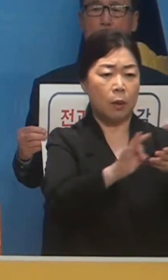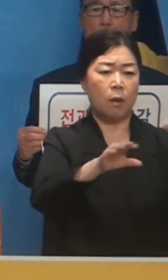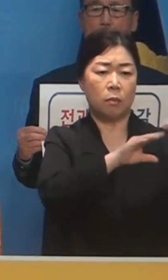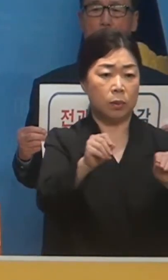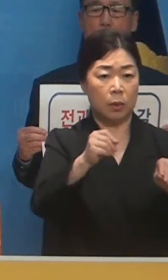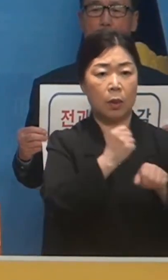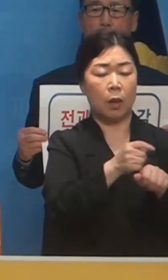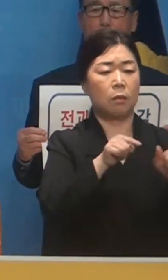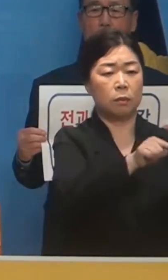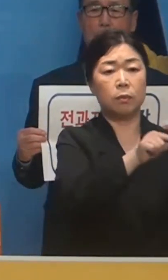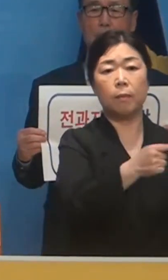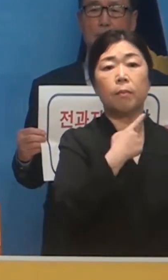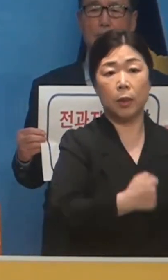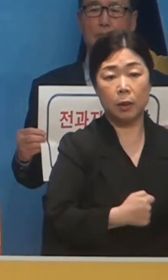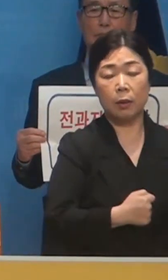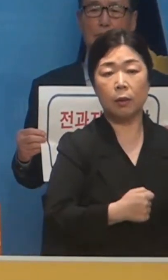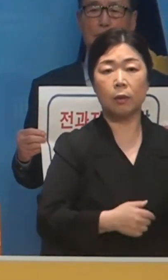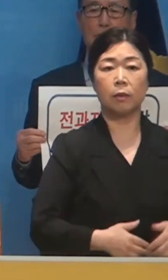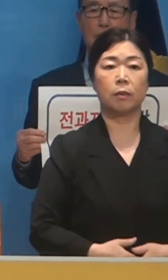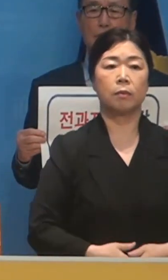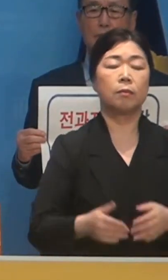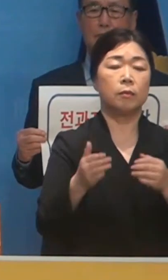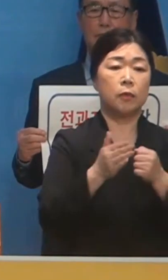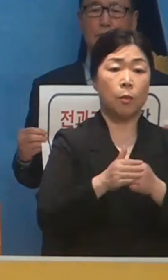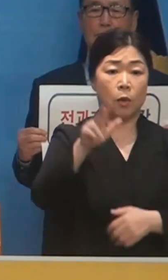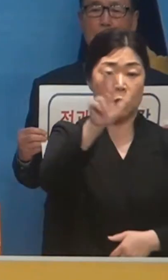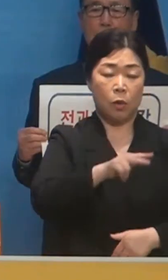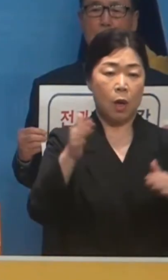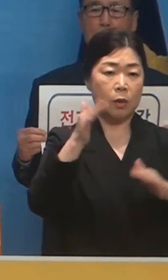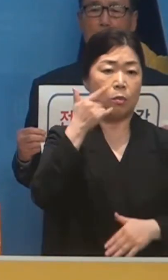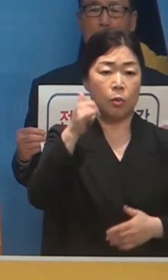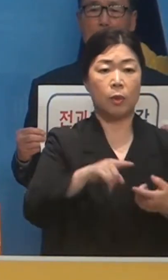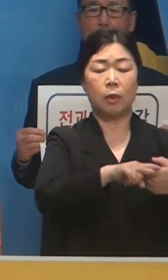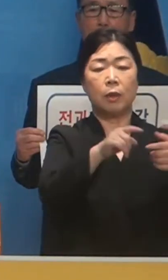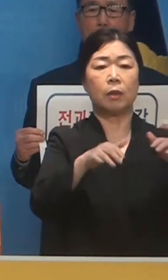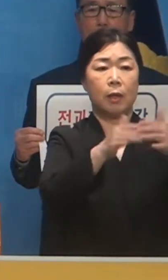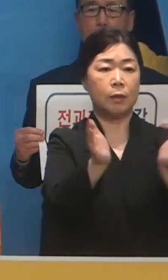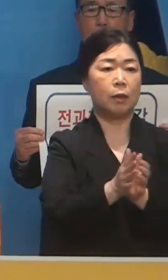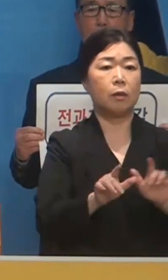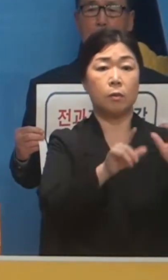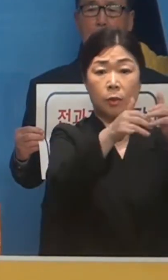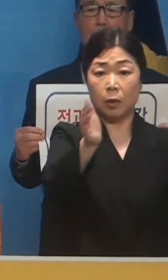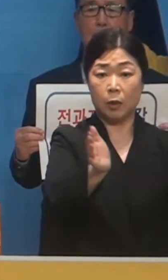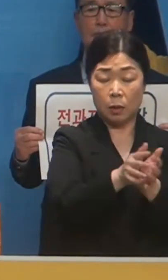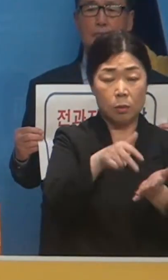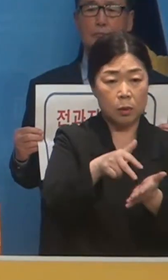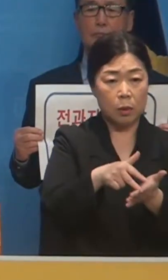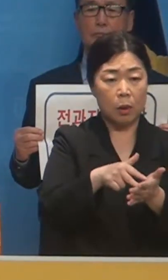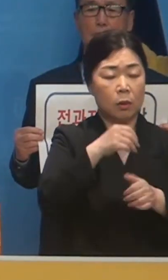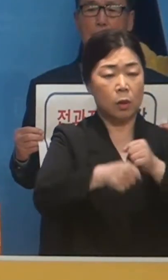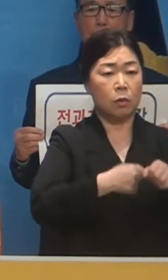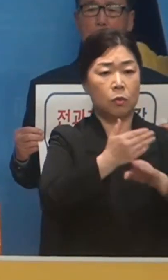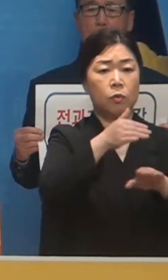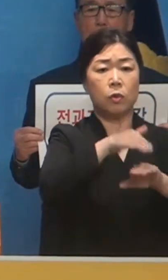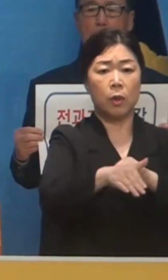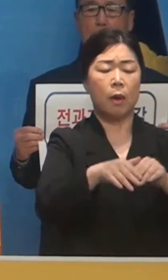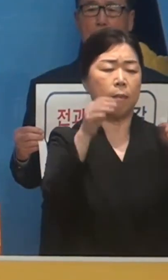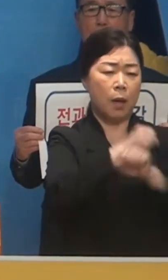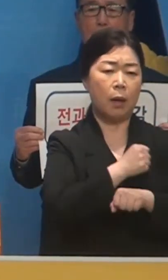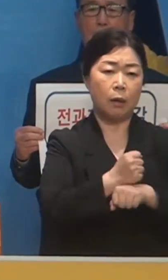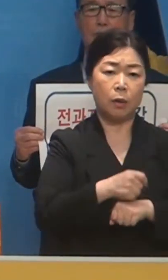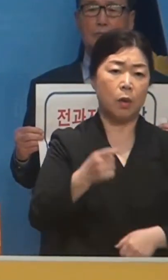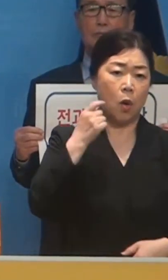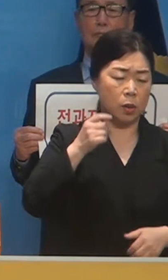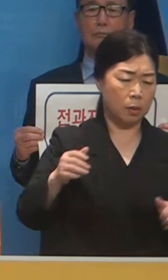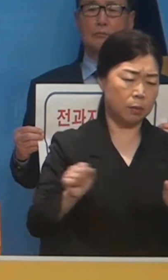문명고등학교 길들이기를 시도하고 있습니다. 이에 전국 학부모 단체 및 시민단체는 자유민주주의 체제를 파괴하려는 거짓